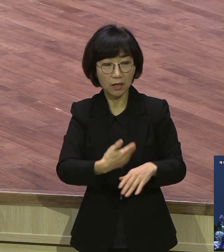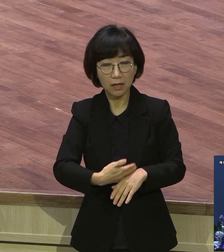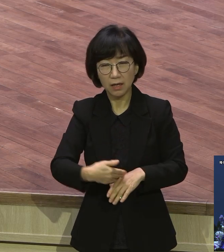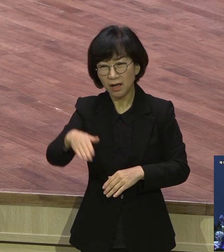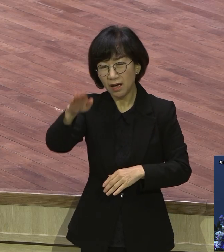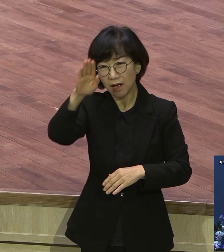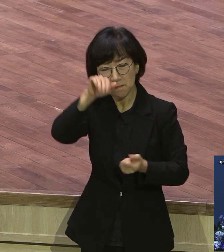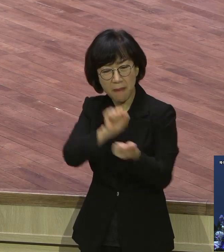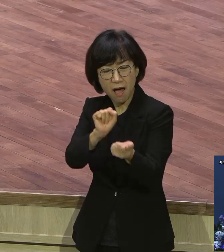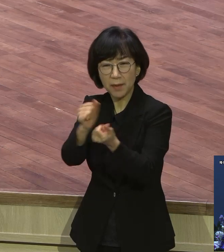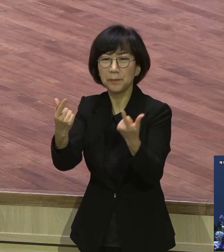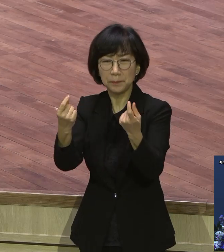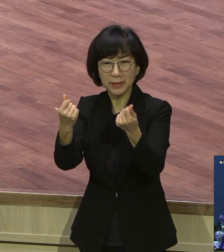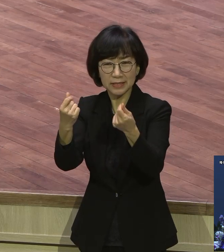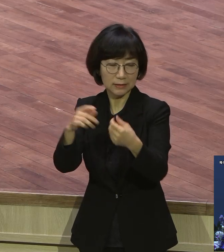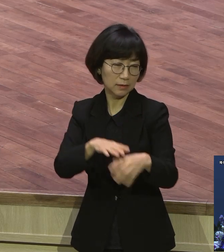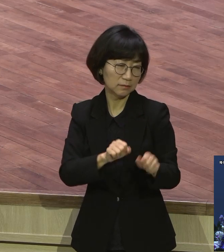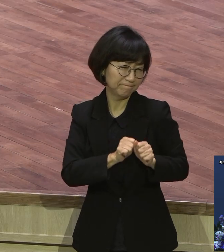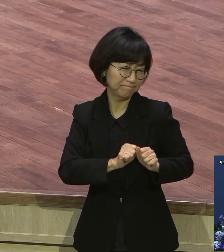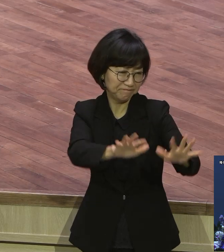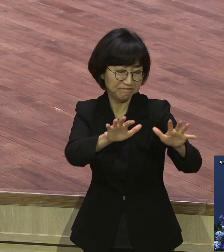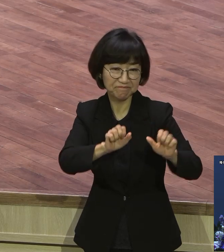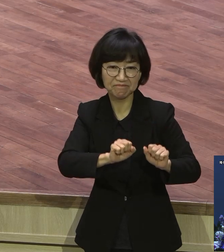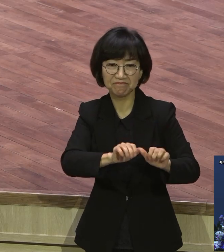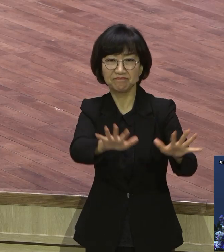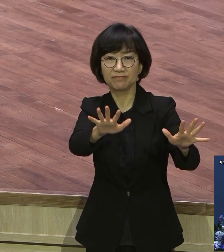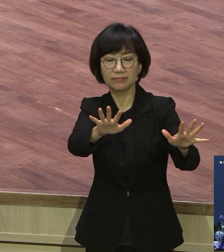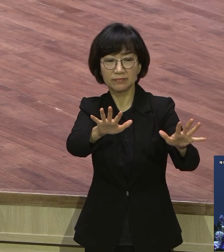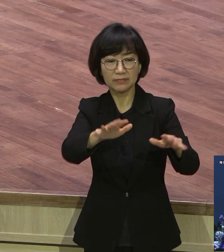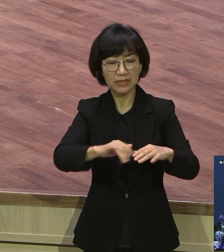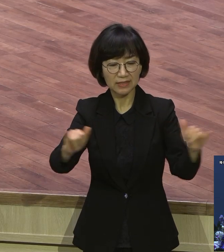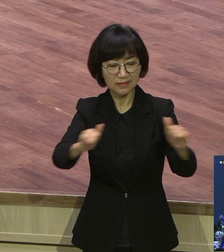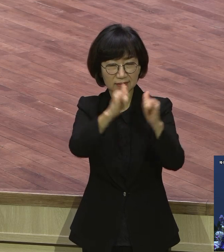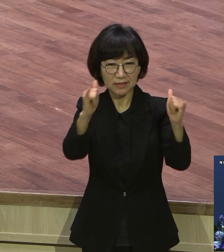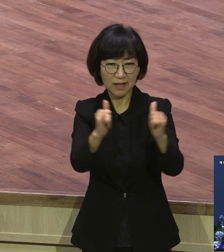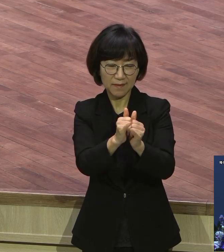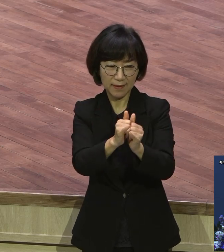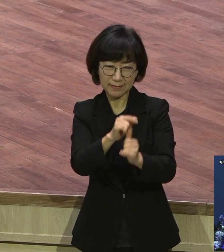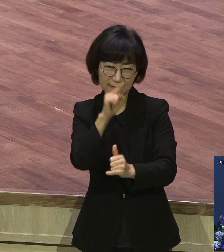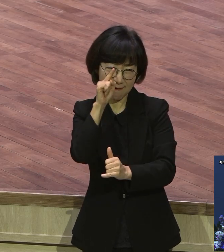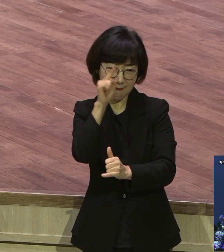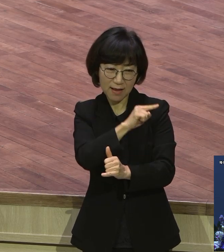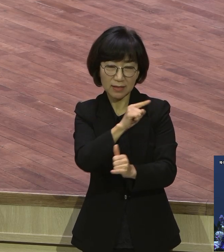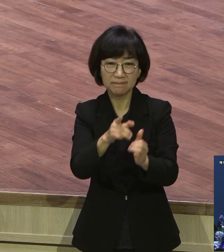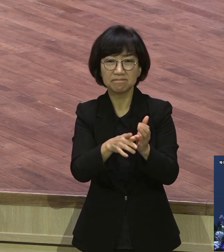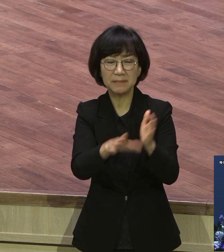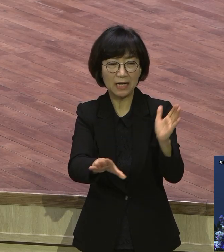확산되어 가서 그렇게 사회적 해악을 끼치고 말았습니다.